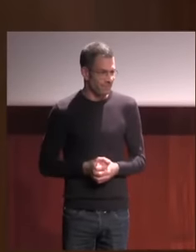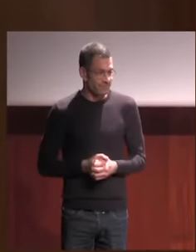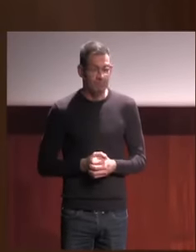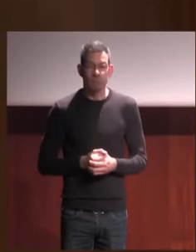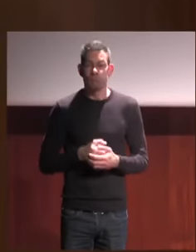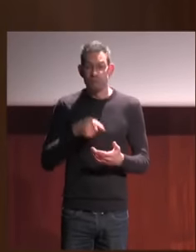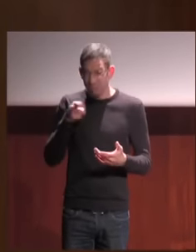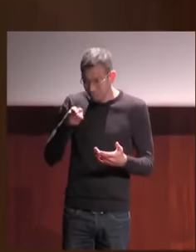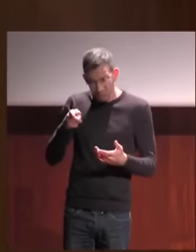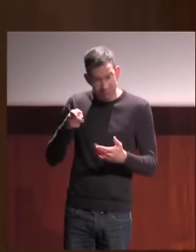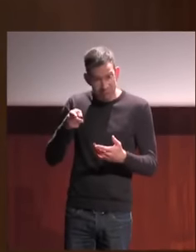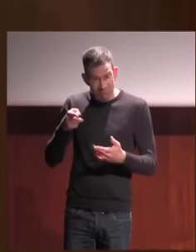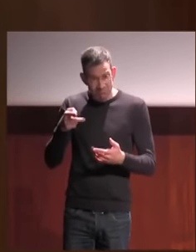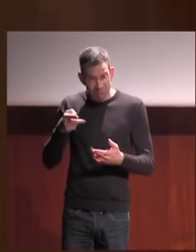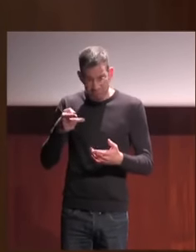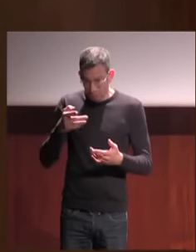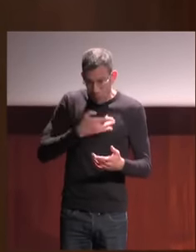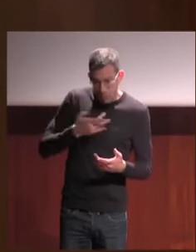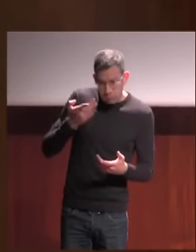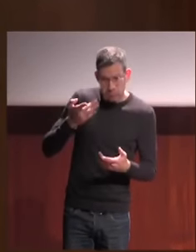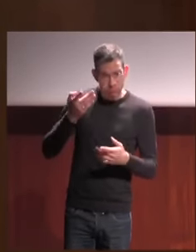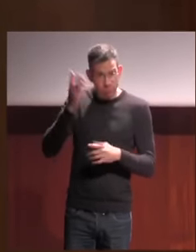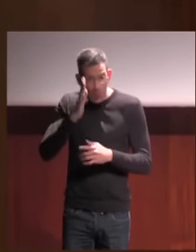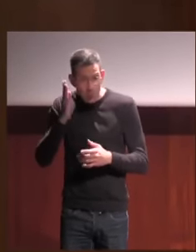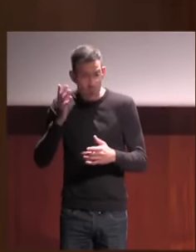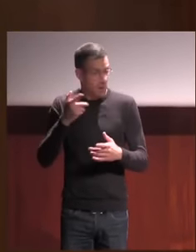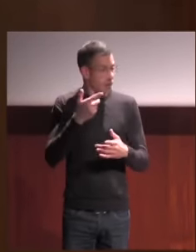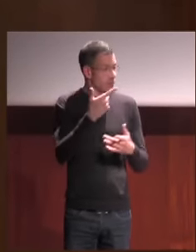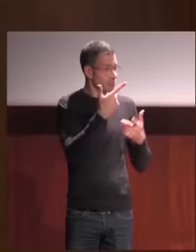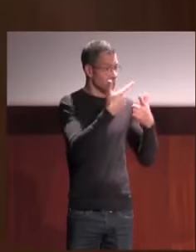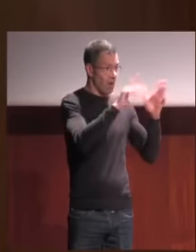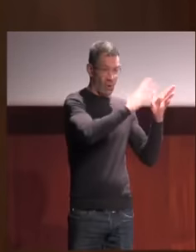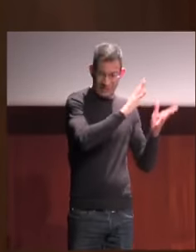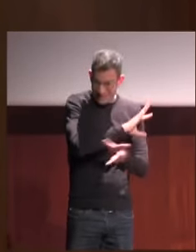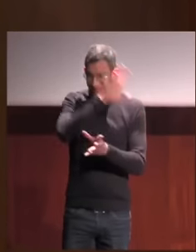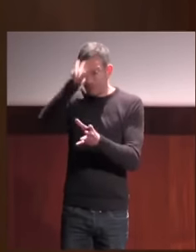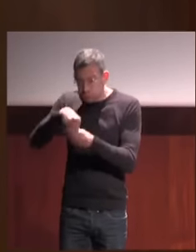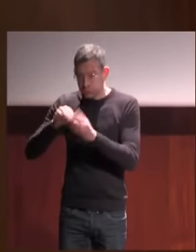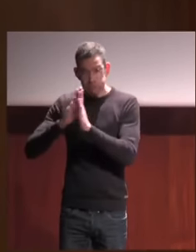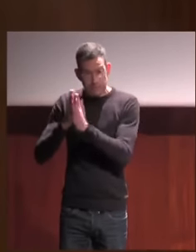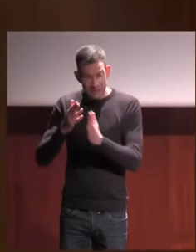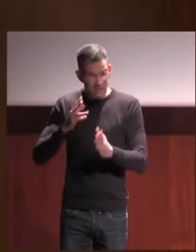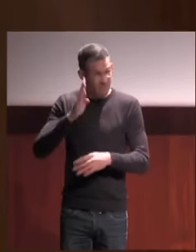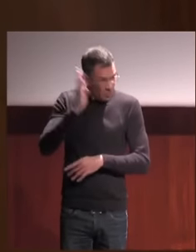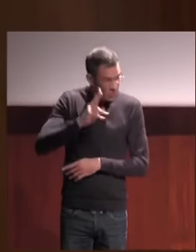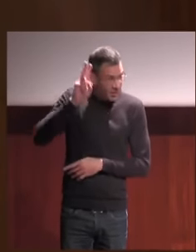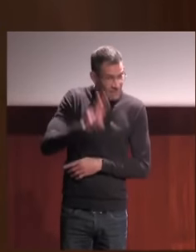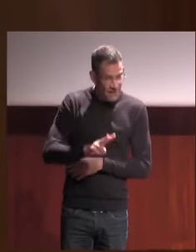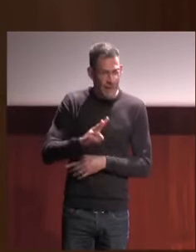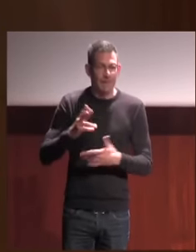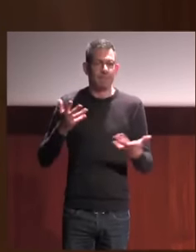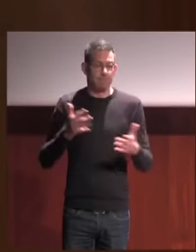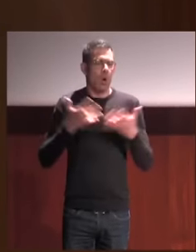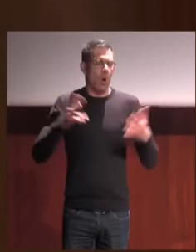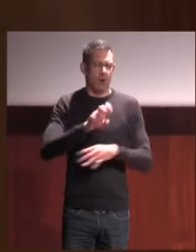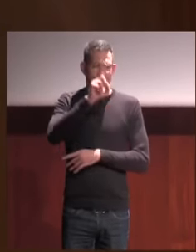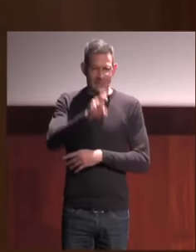utile, vraiment souhaitable, d'essayer de faire entrer les œuvres en LSF dans le livre ? Vaste